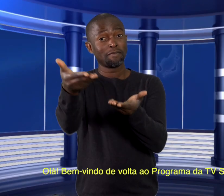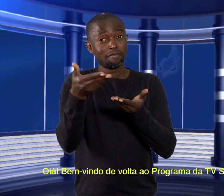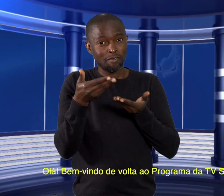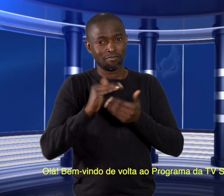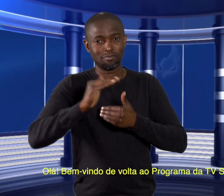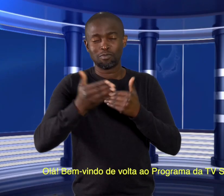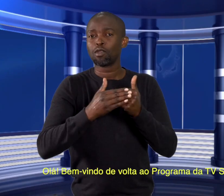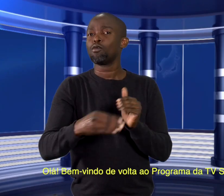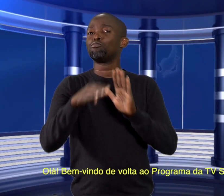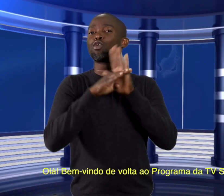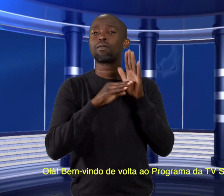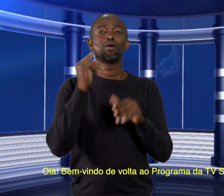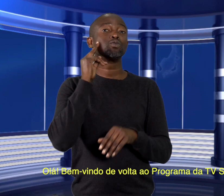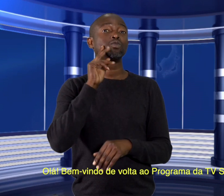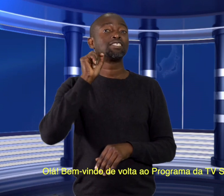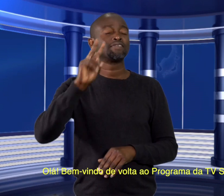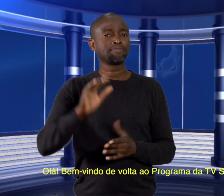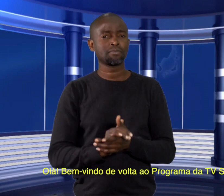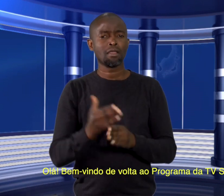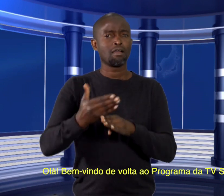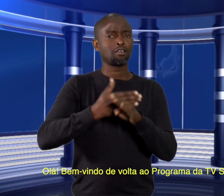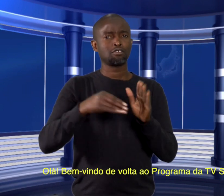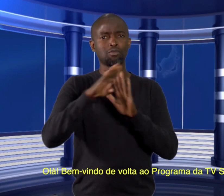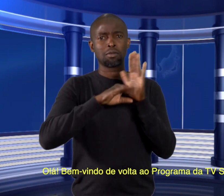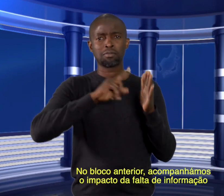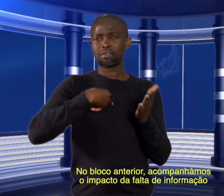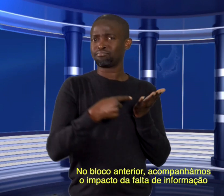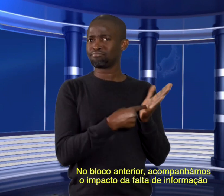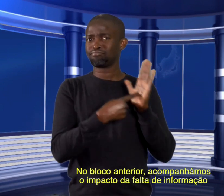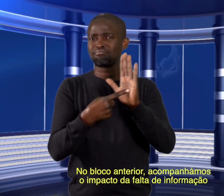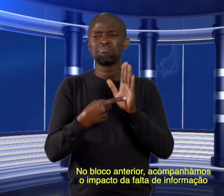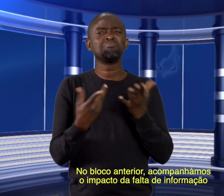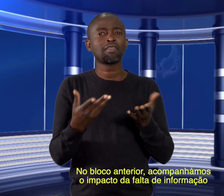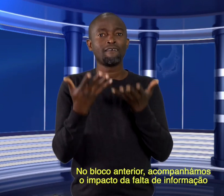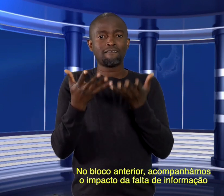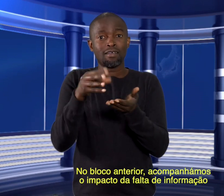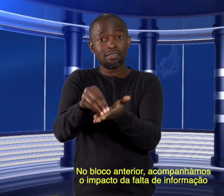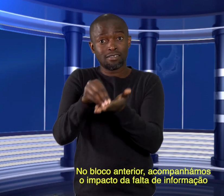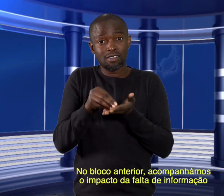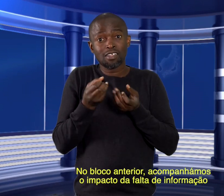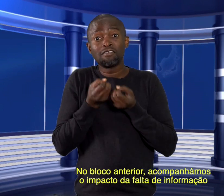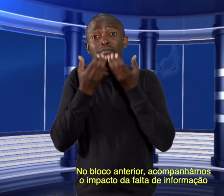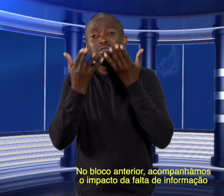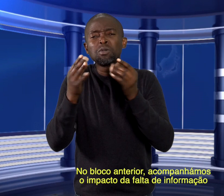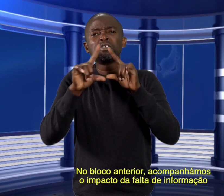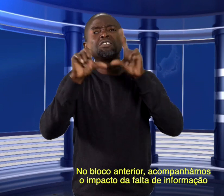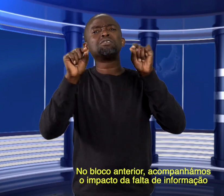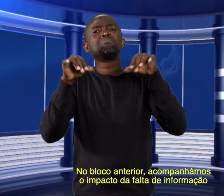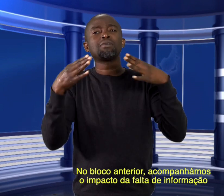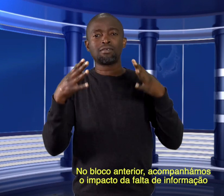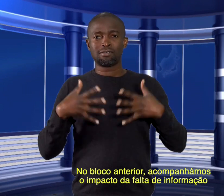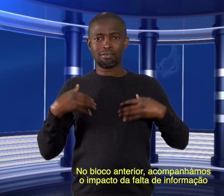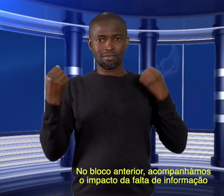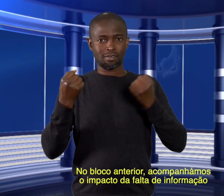Olá, bem-vindo de volta ao programa da TV Surdo. No bloco anterior, acompanhamos o impacto da